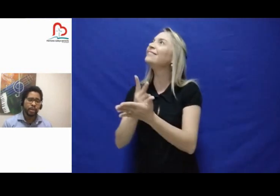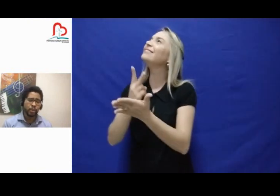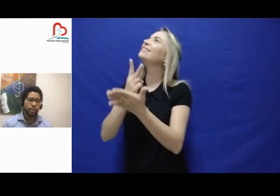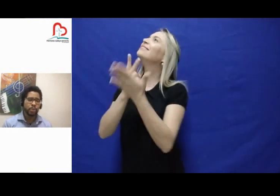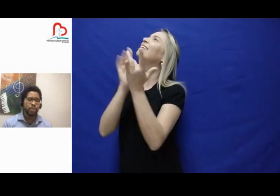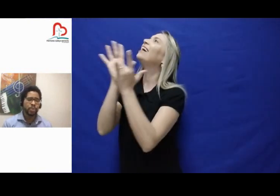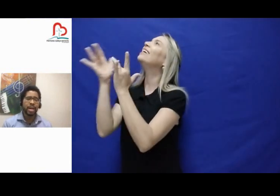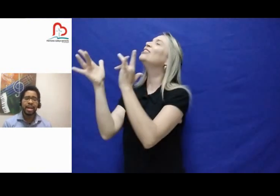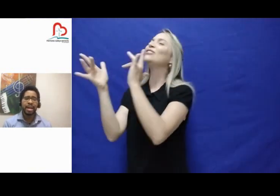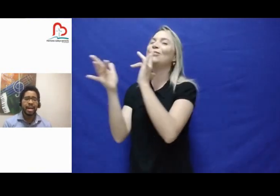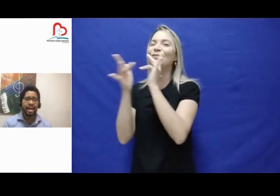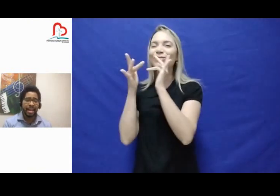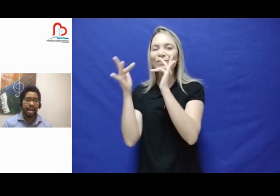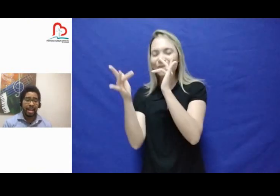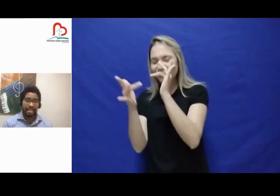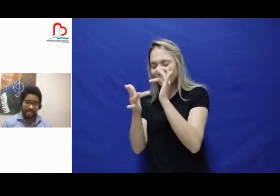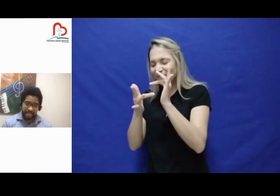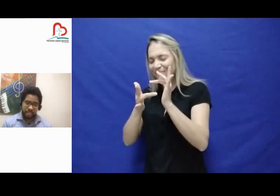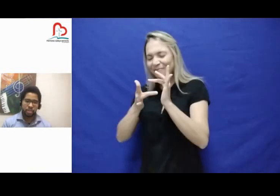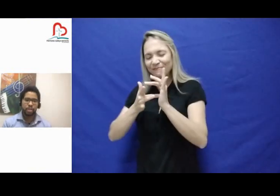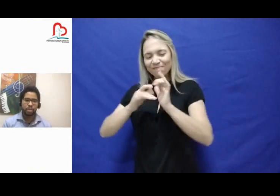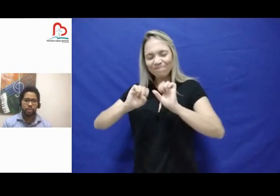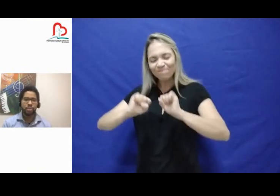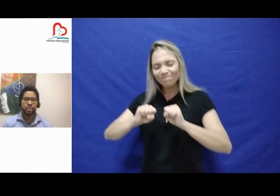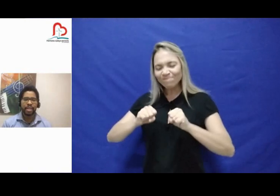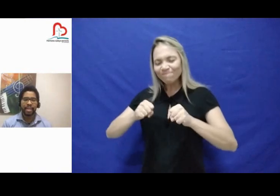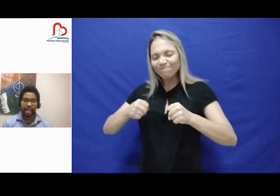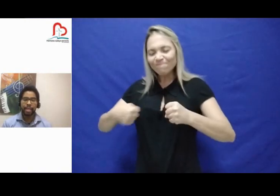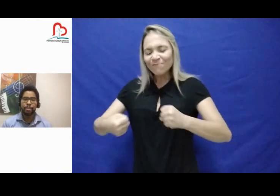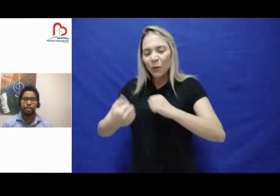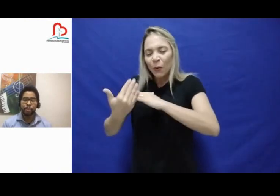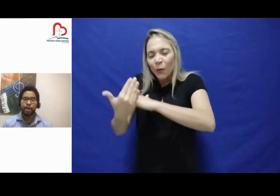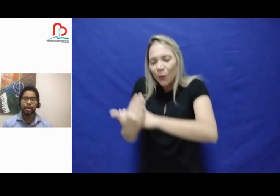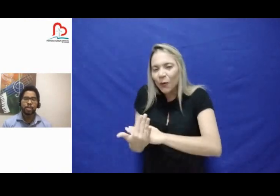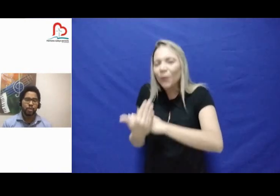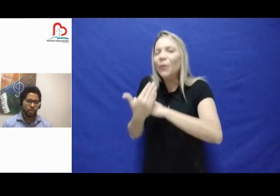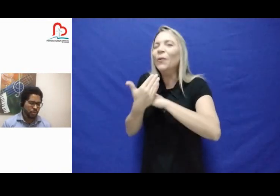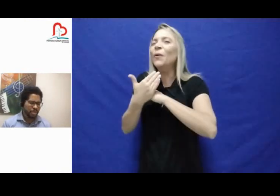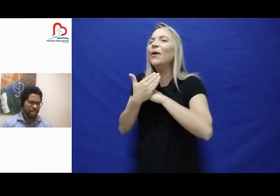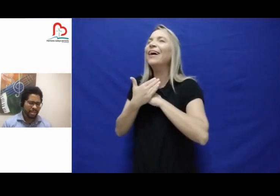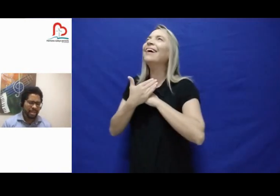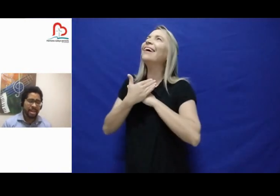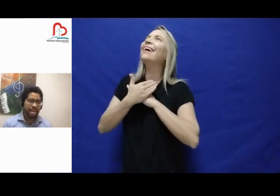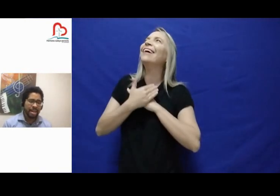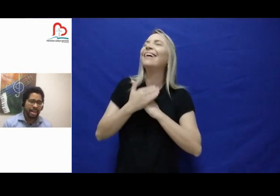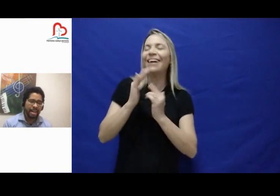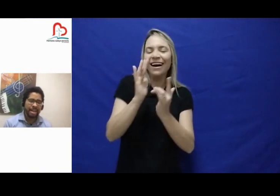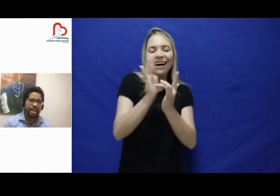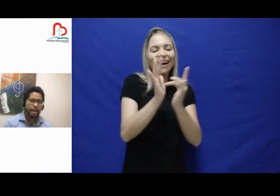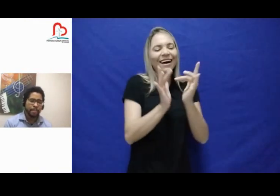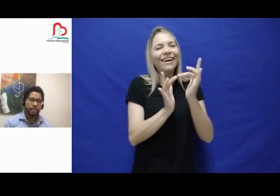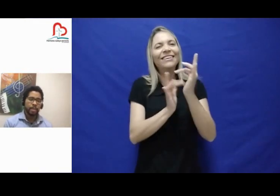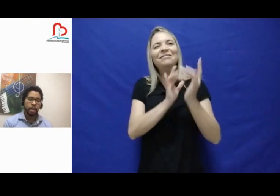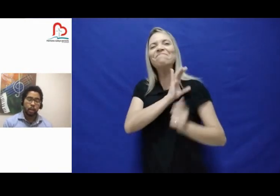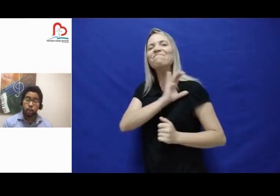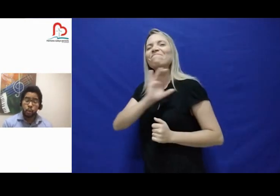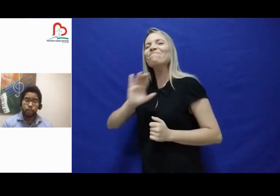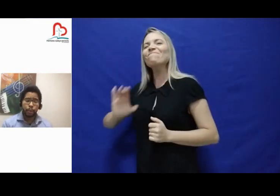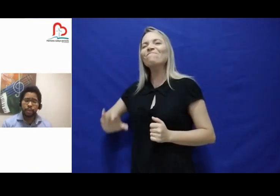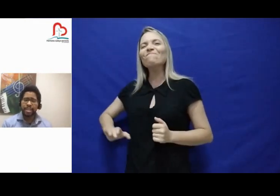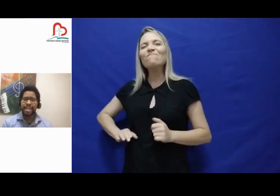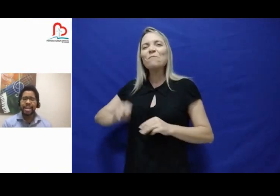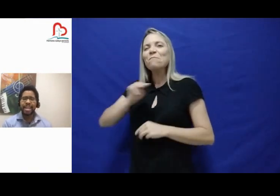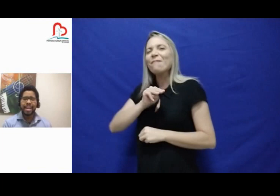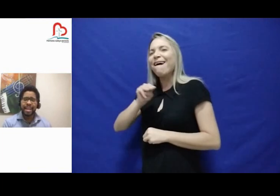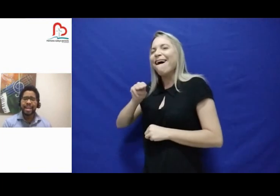me recusará, sim, Jesus é quem me pode sustentar.